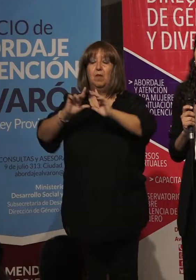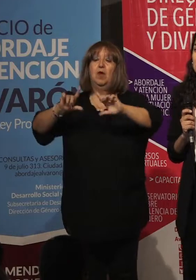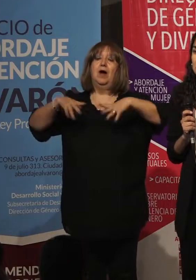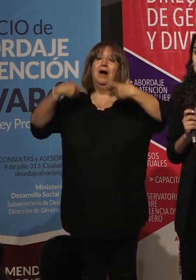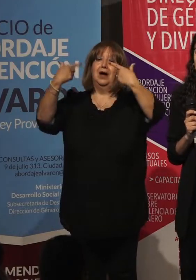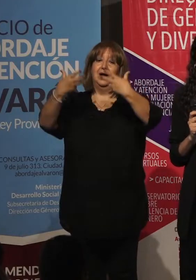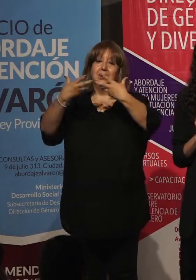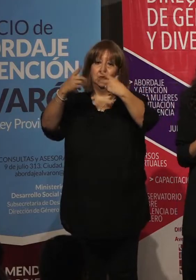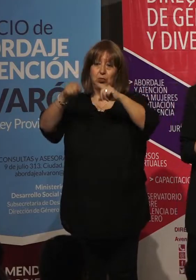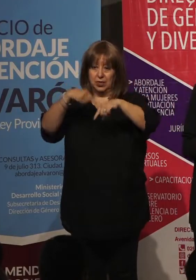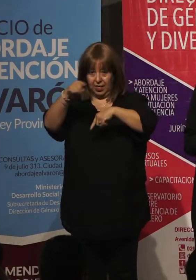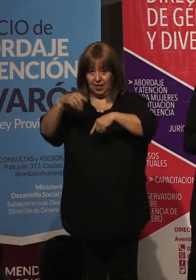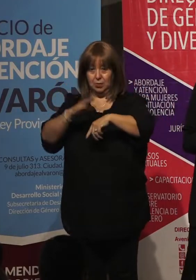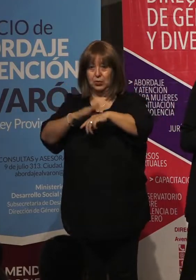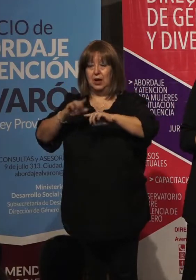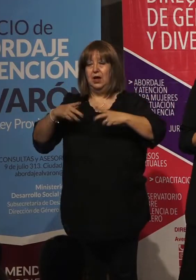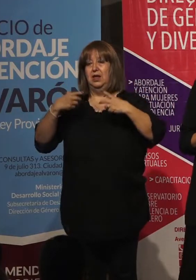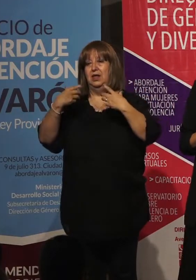ayuden a transmitir.